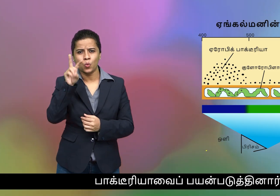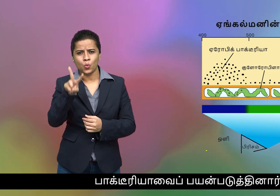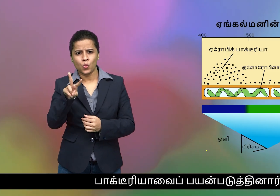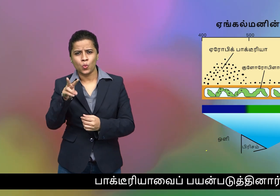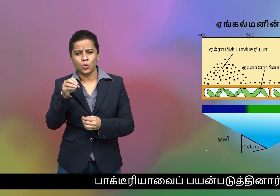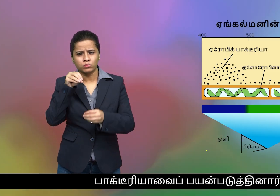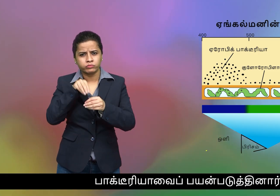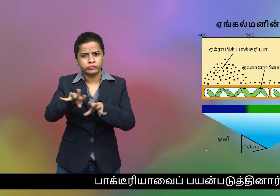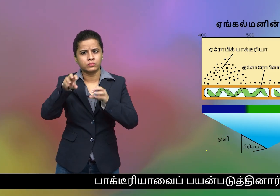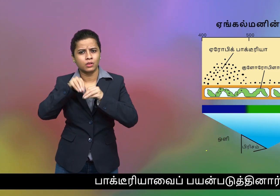பாக்டீரியாவை பயன்படுத்தினார்.